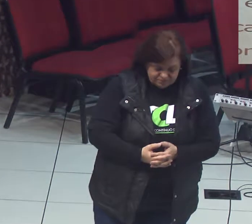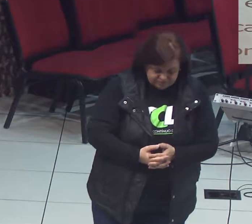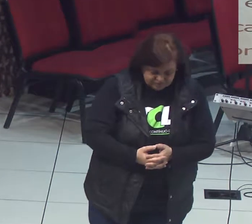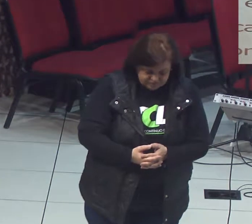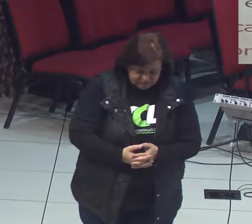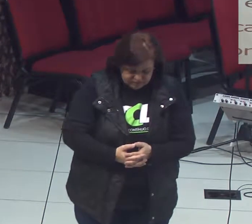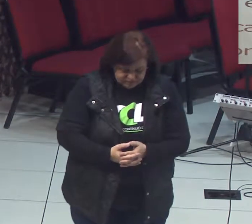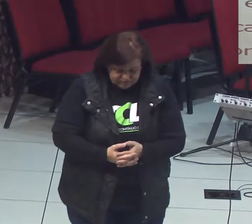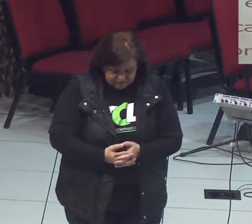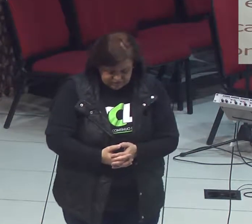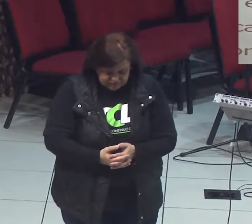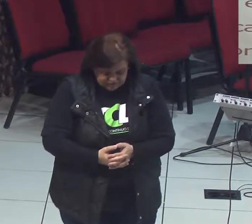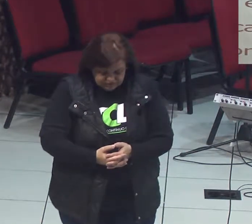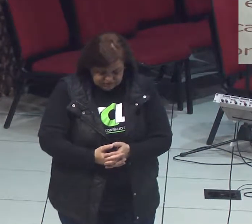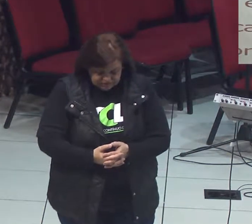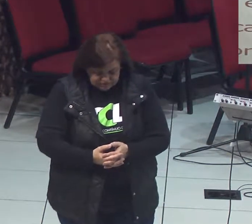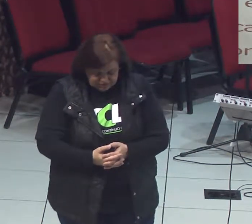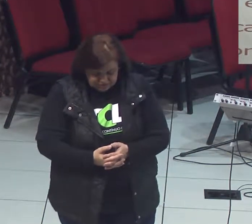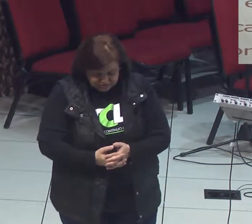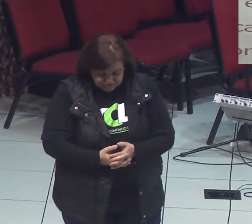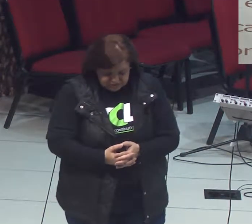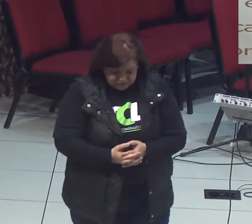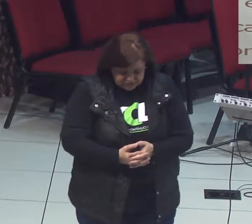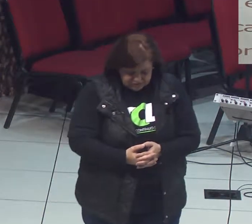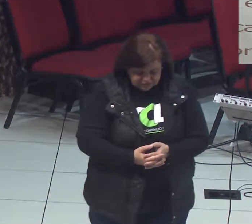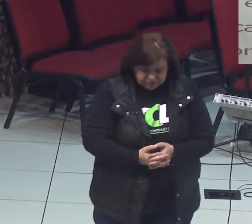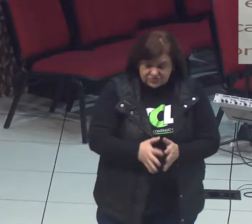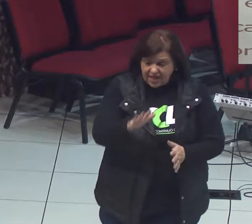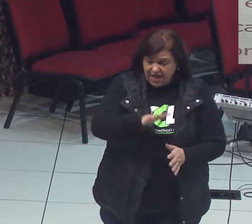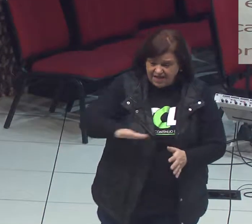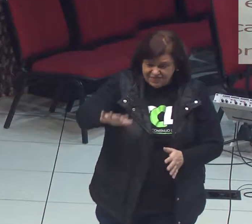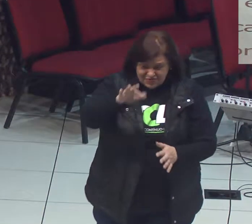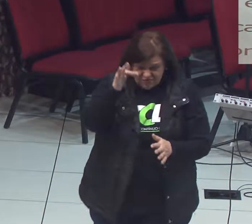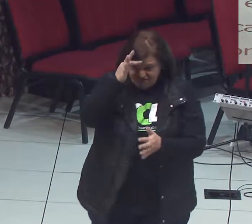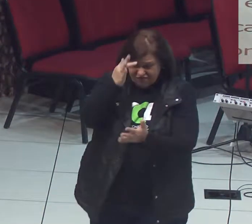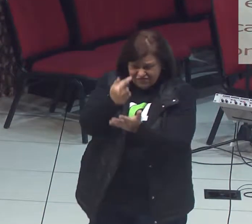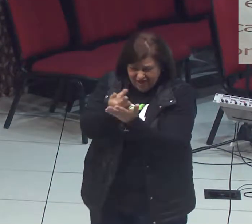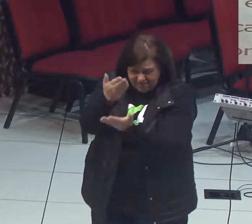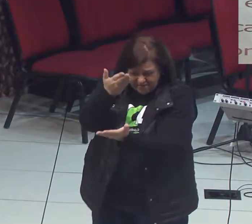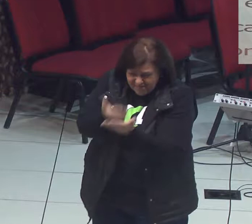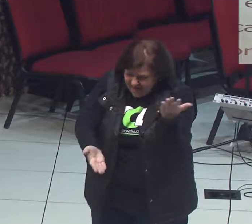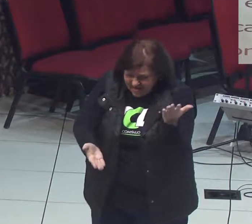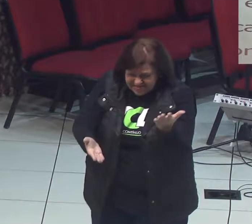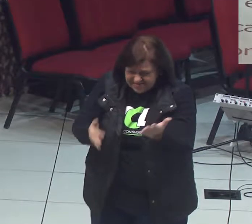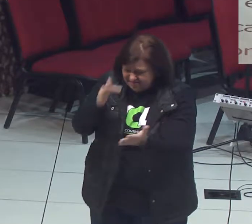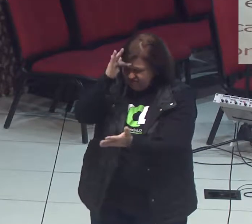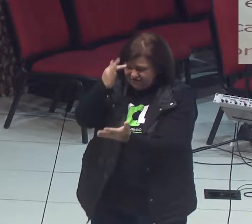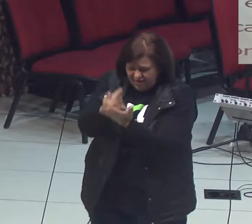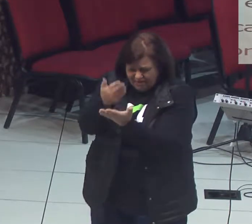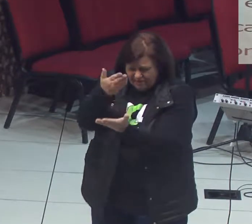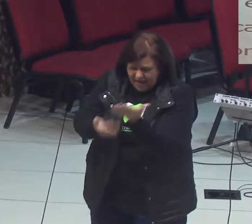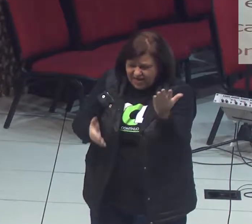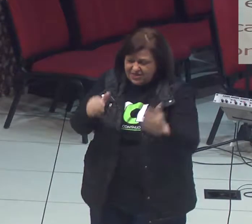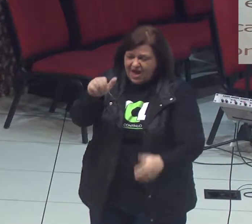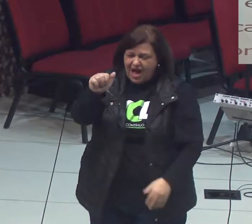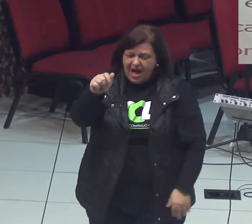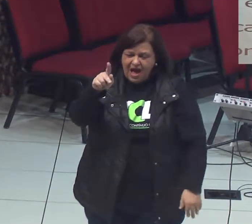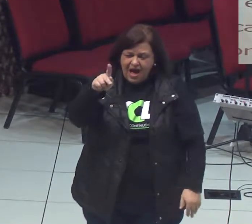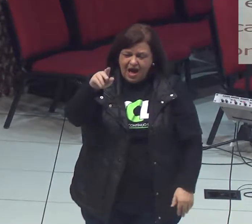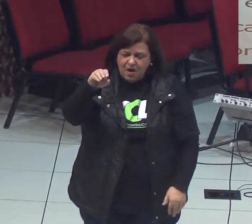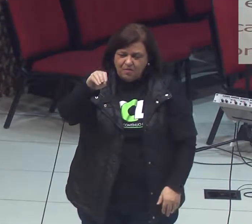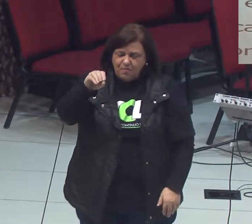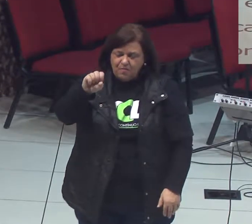E aí a sequência diz ali, quanto o apostatar da fé, ou seja, abandonar a fé, né?